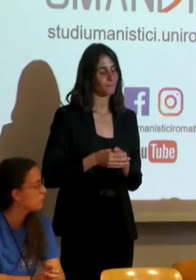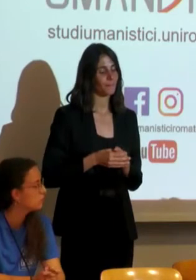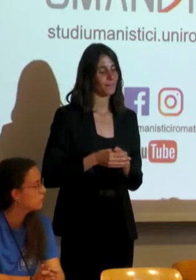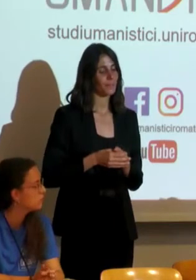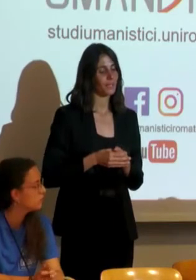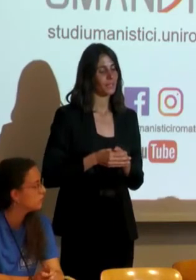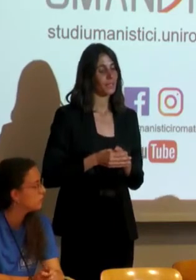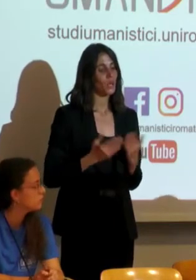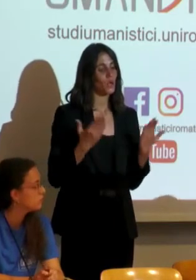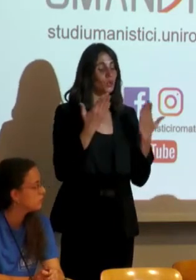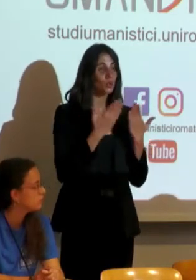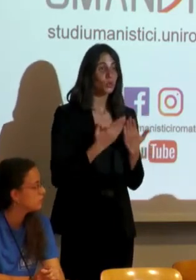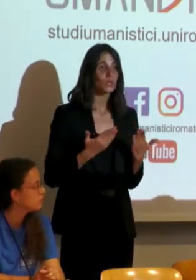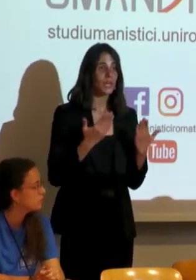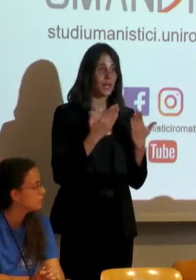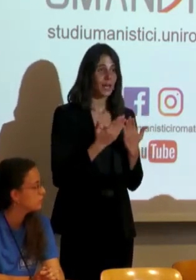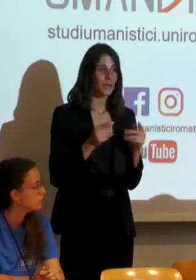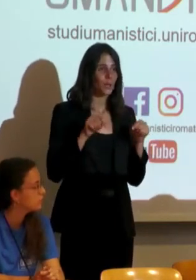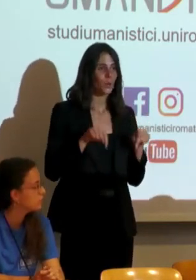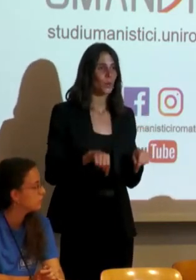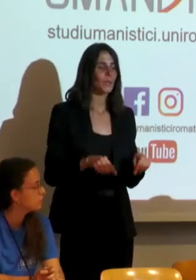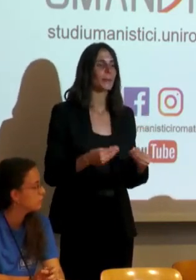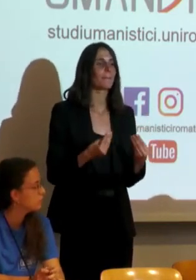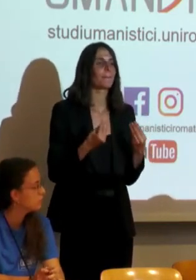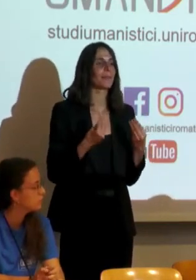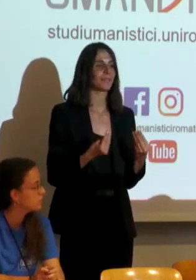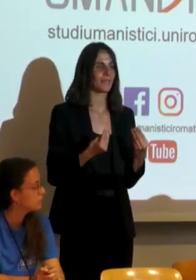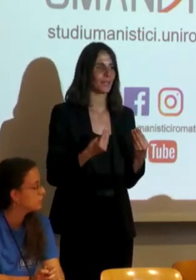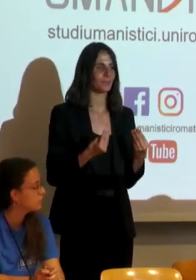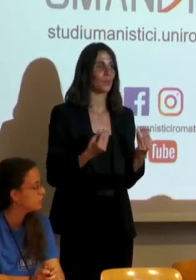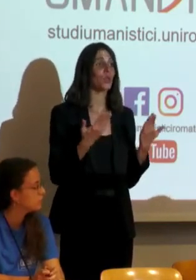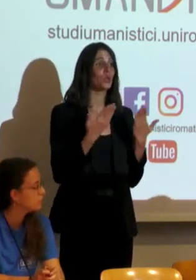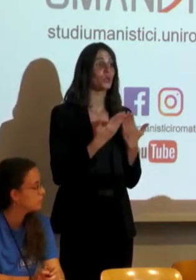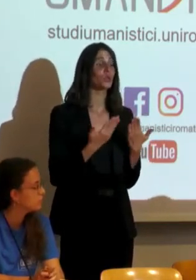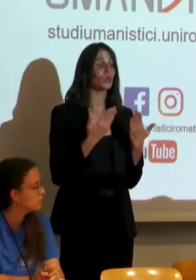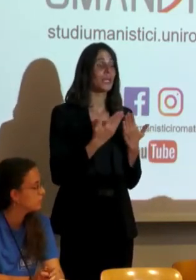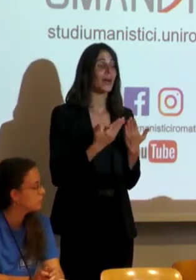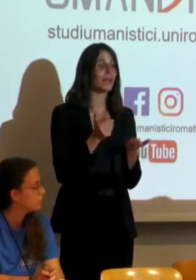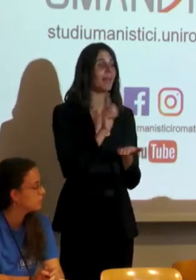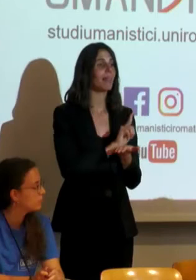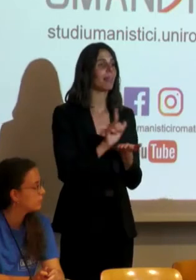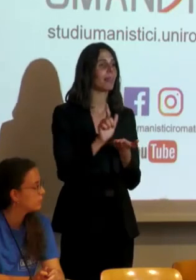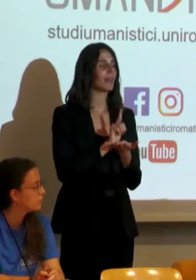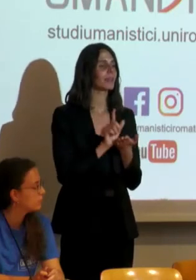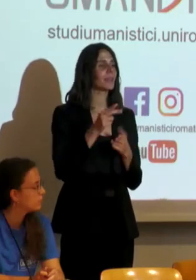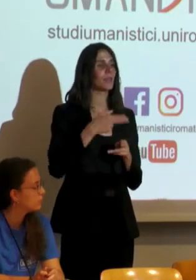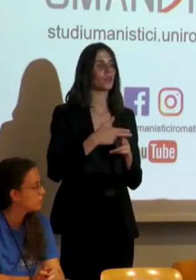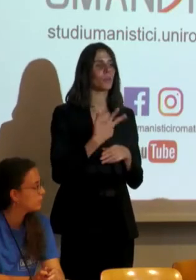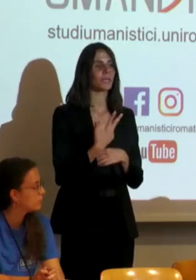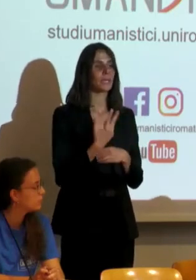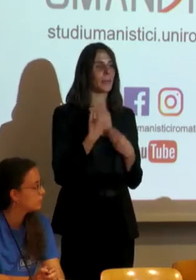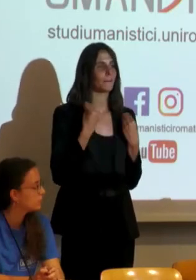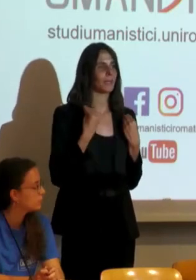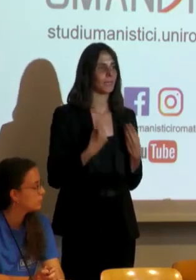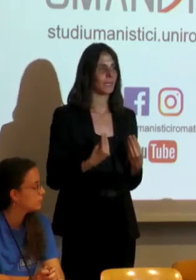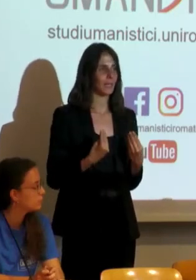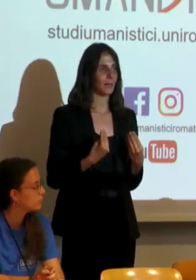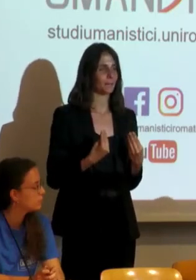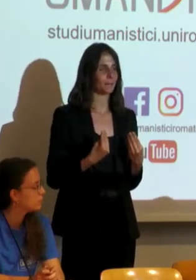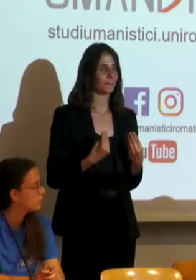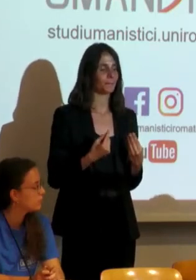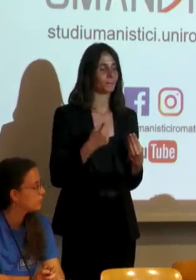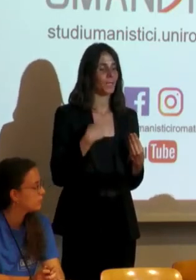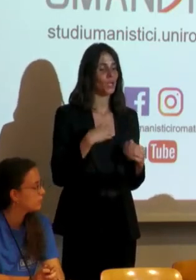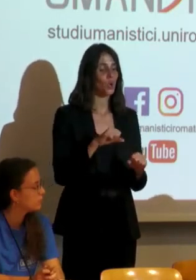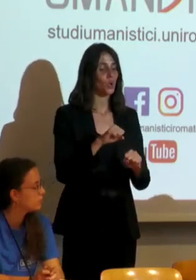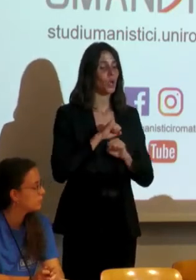nel Dipartimento di Studi Umanistici e in particolar modo a lettere? Noi secondo me abbiamo sviluppato nel